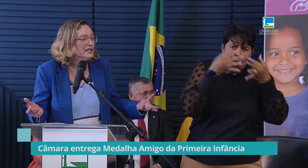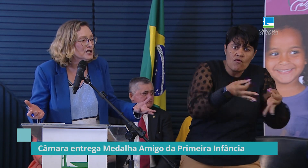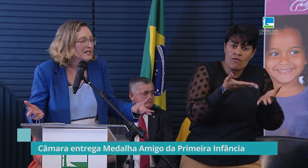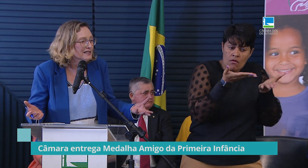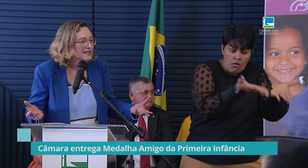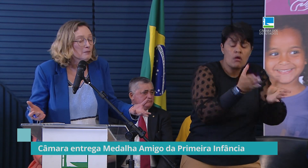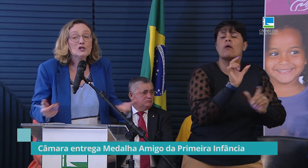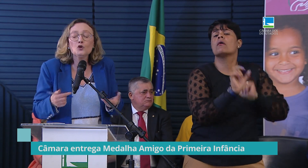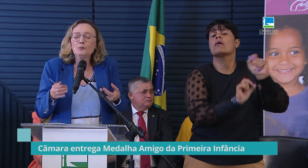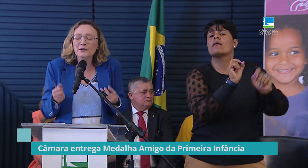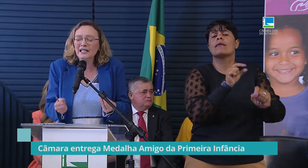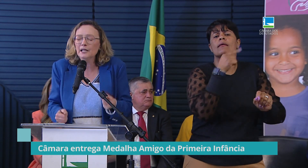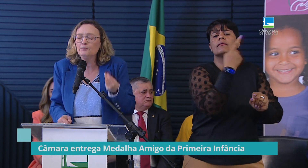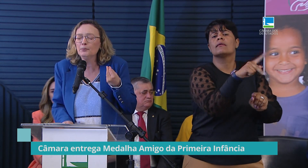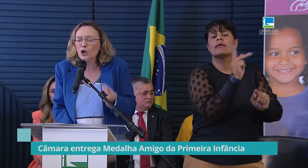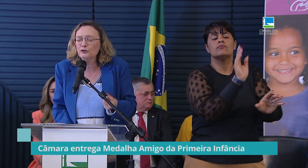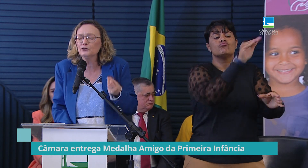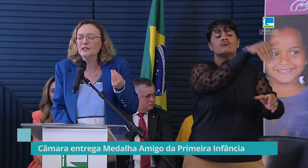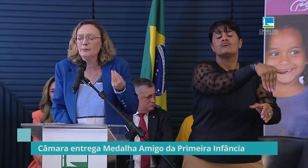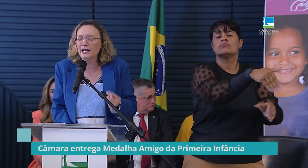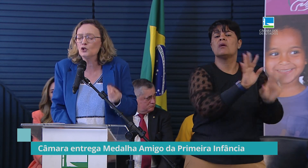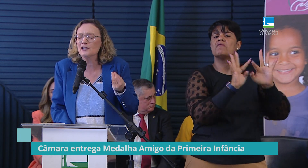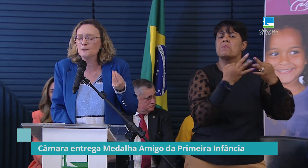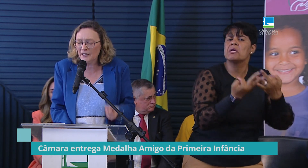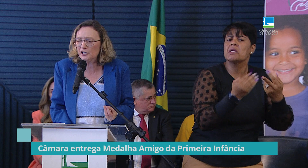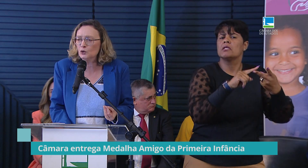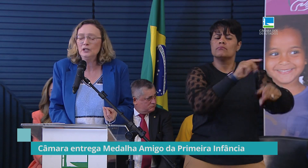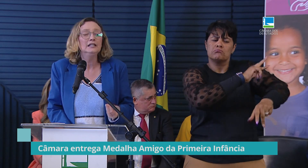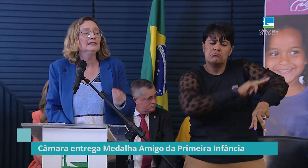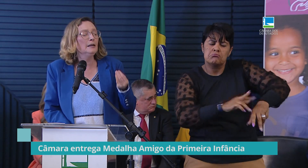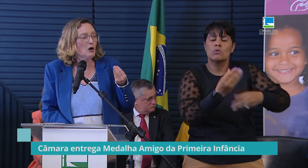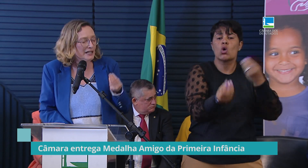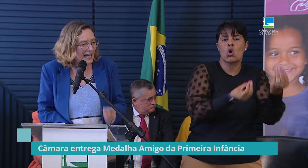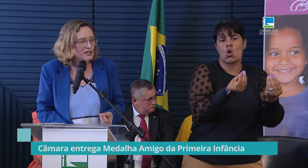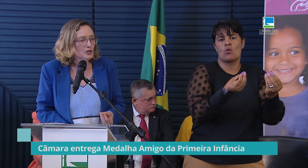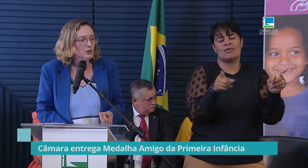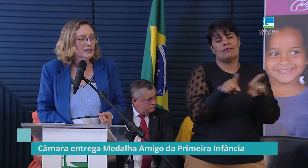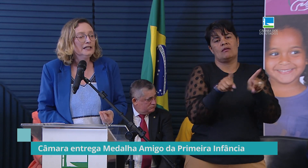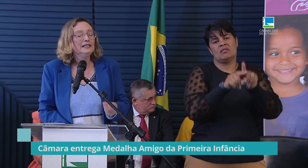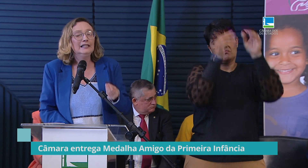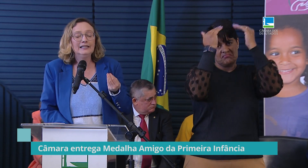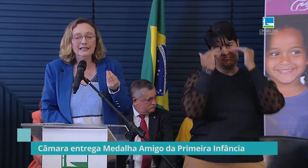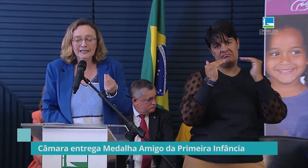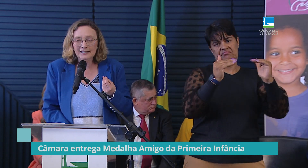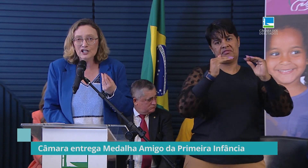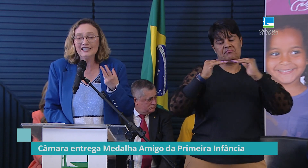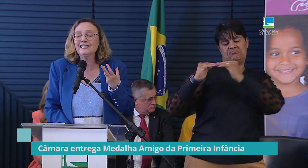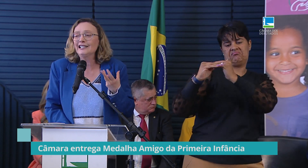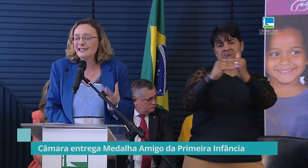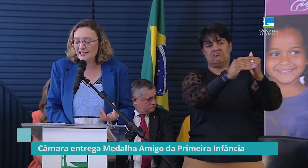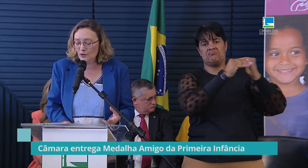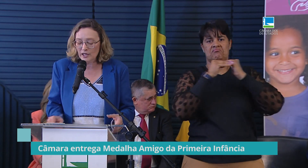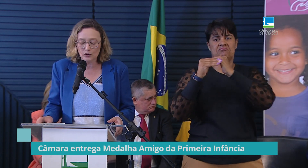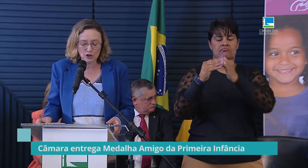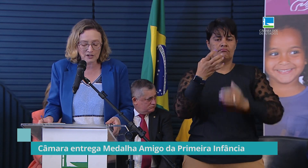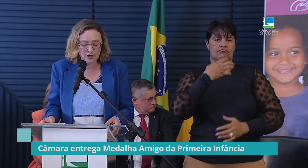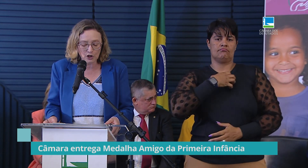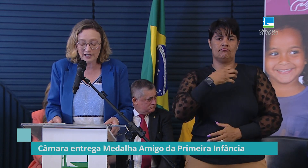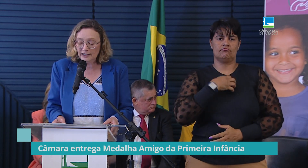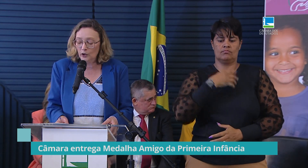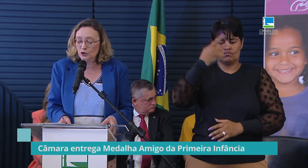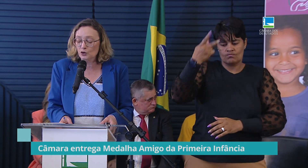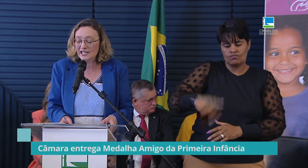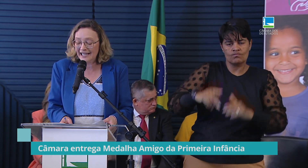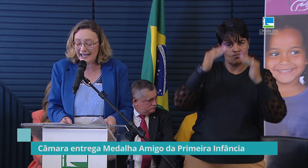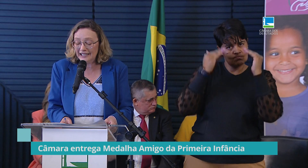é a sua origem, mas cumprirem profundamente o espírito democrático e de integração que a Constituição